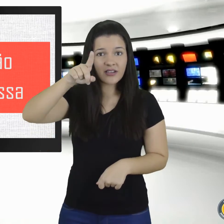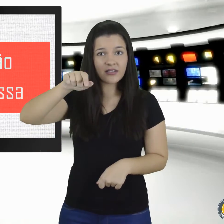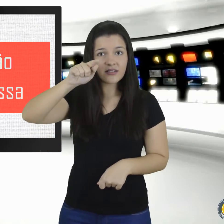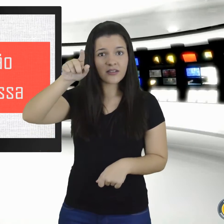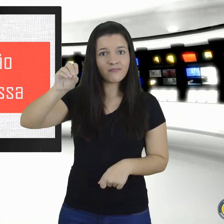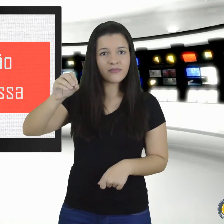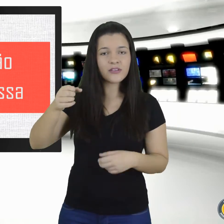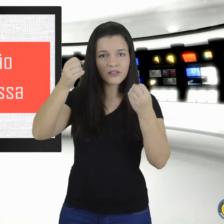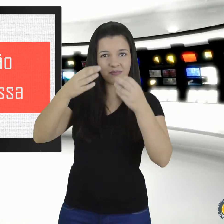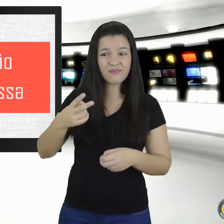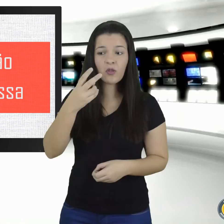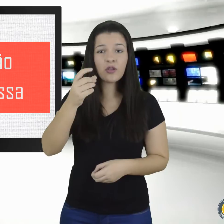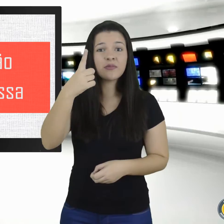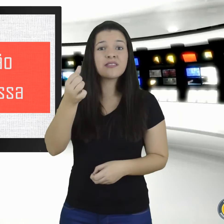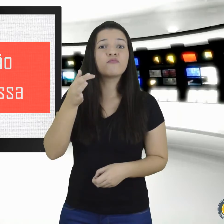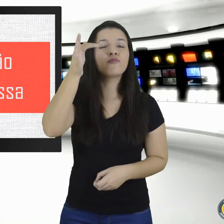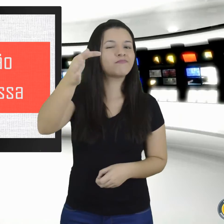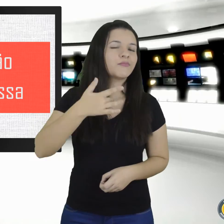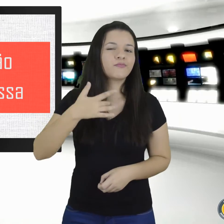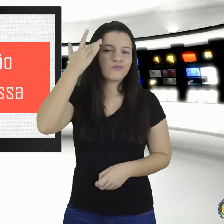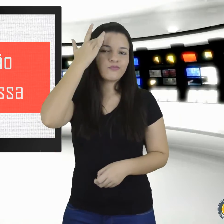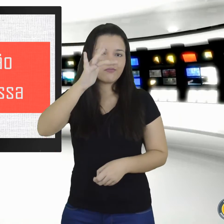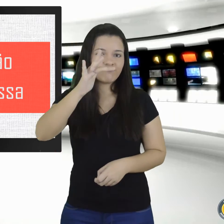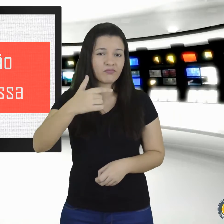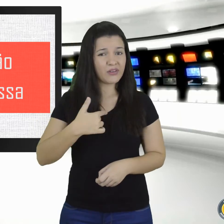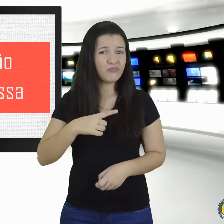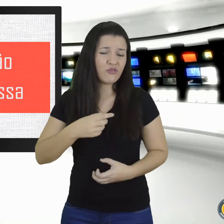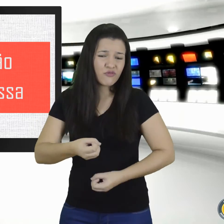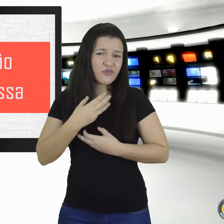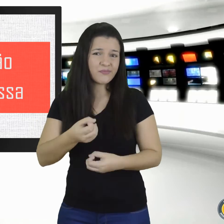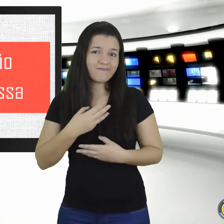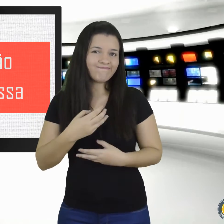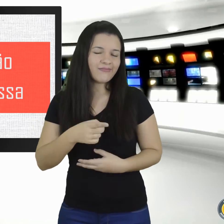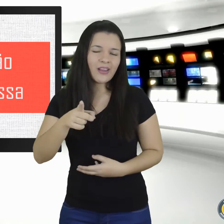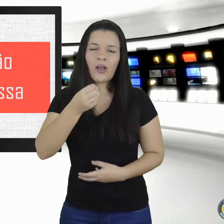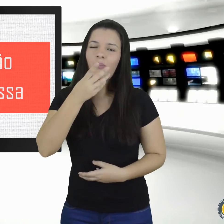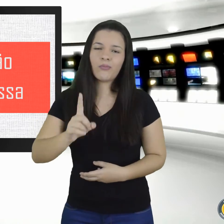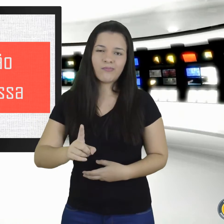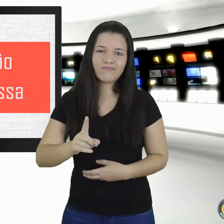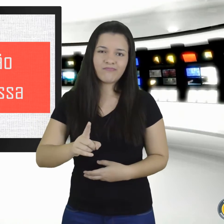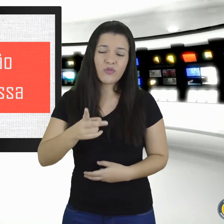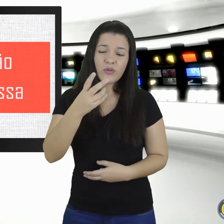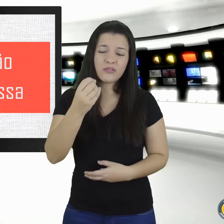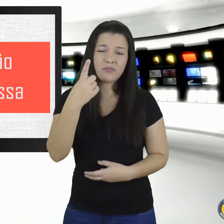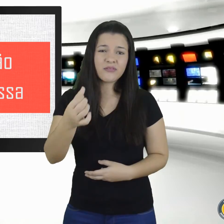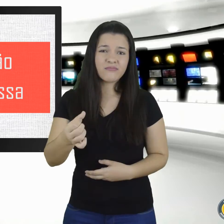difícil registrar perspectivas. As informações que temos não são animadoras, ao menos para curto